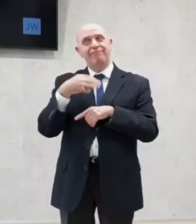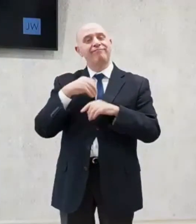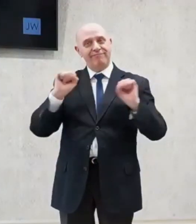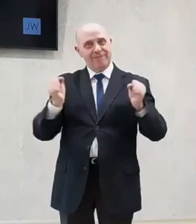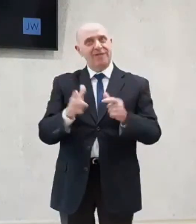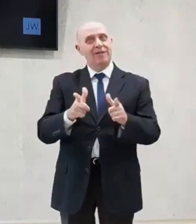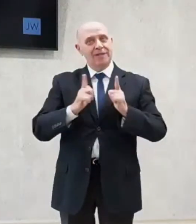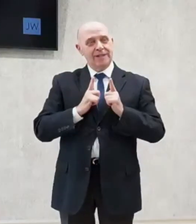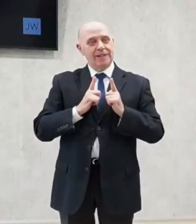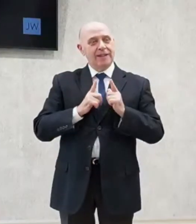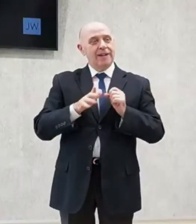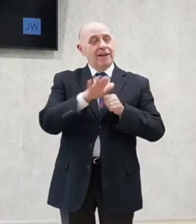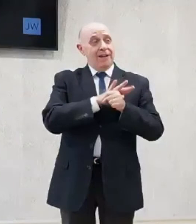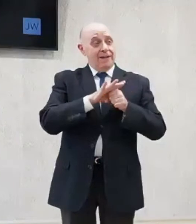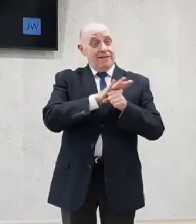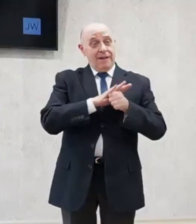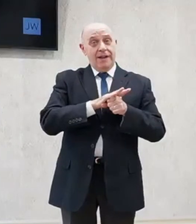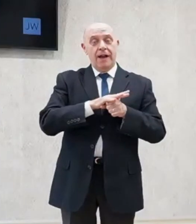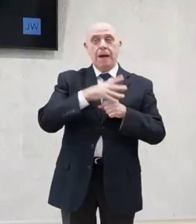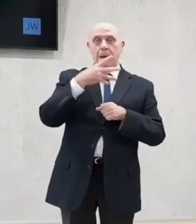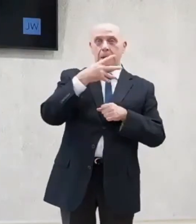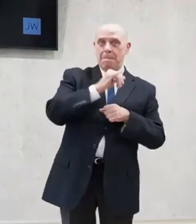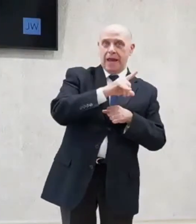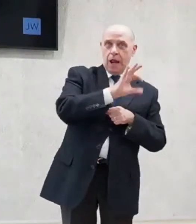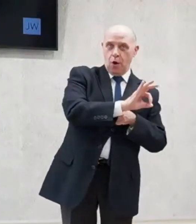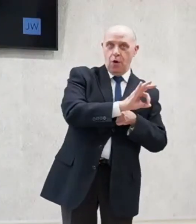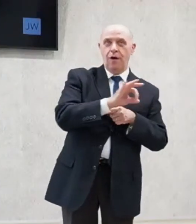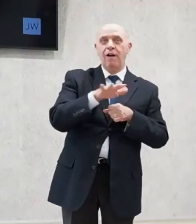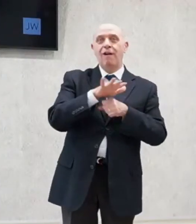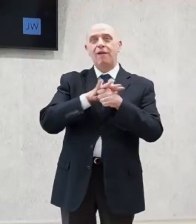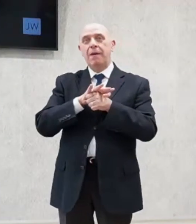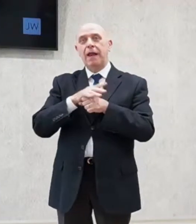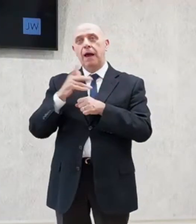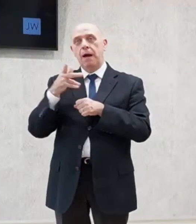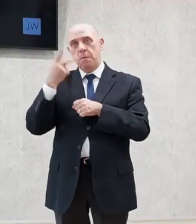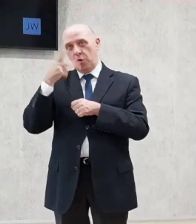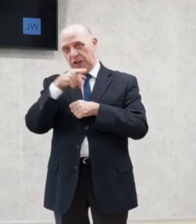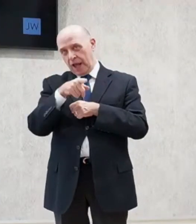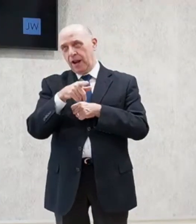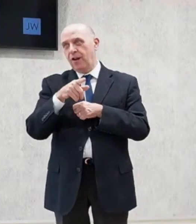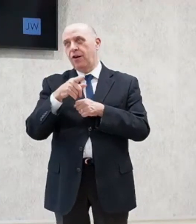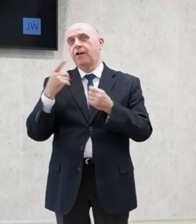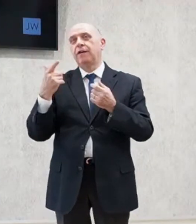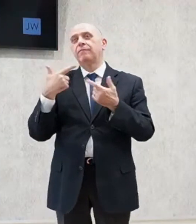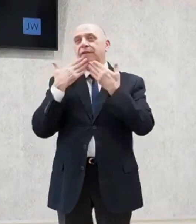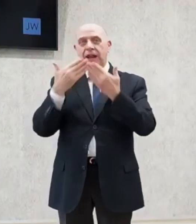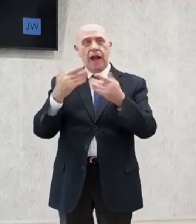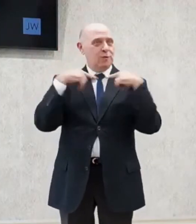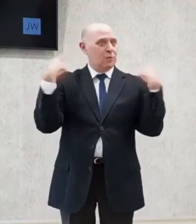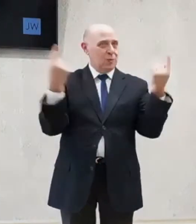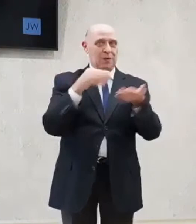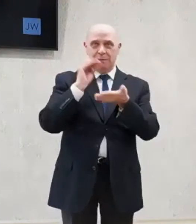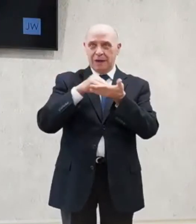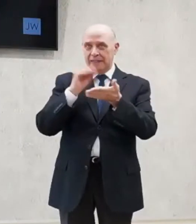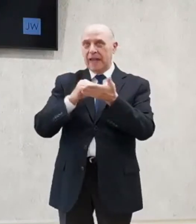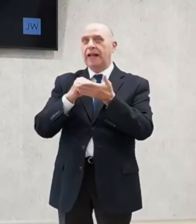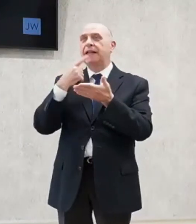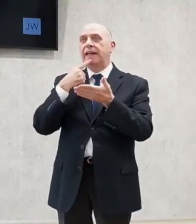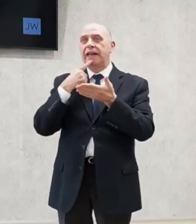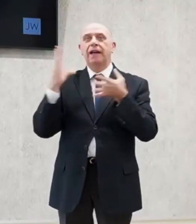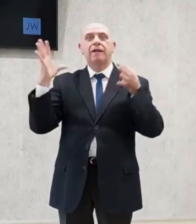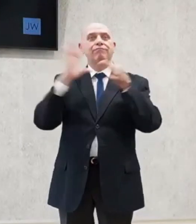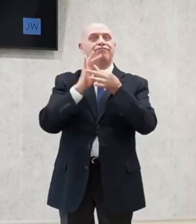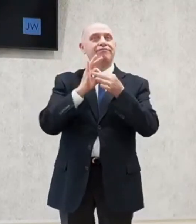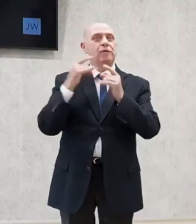la famiglia Milo e la famiglia Mondello Ringrazia sentitamente tutti i presenti in questa sala e anche tutti coloro che sono collegati